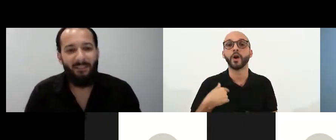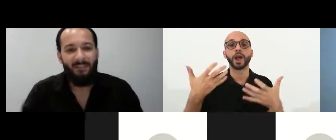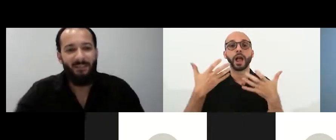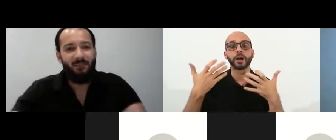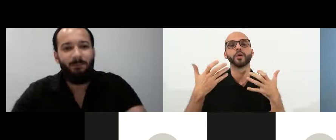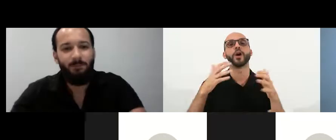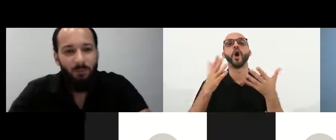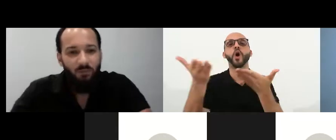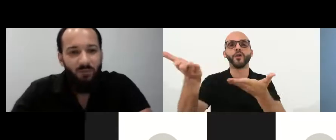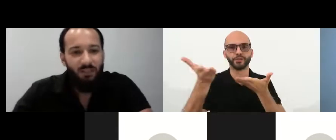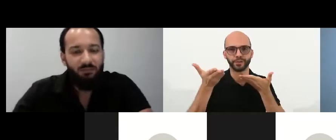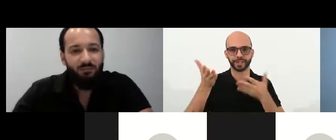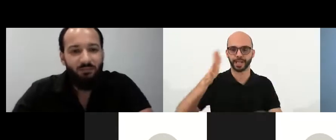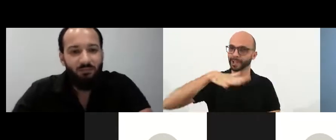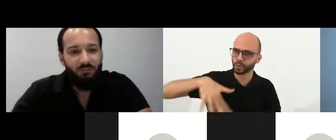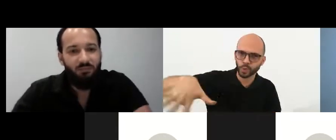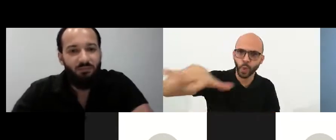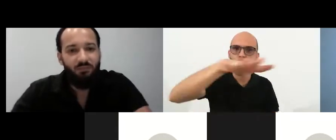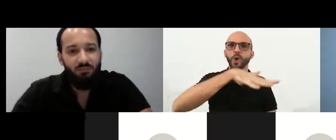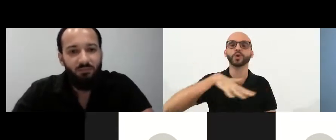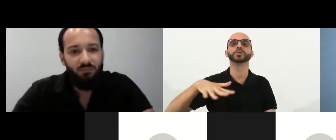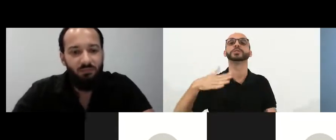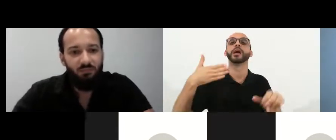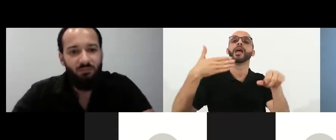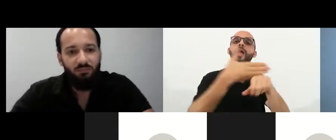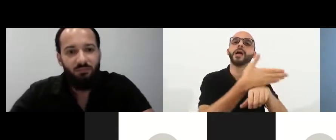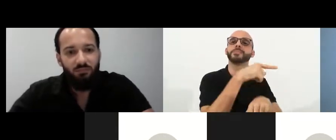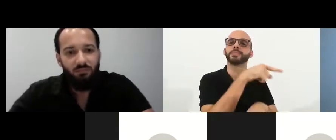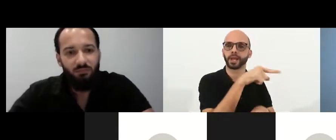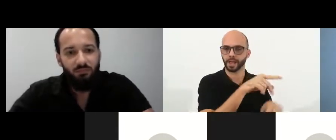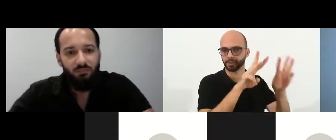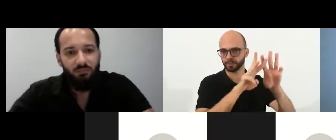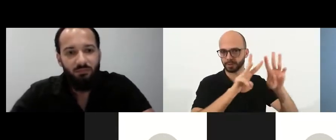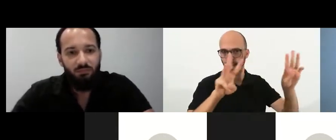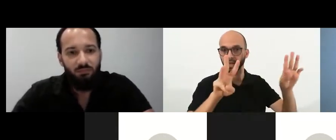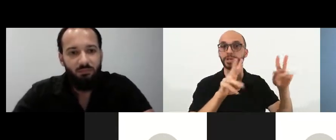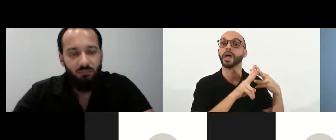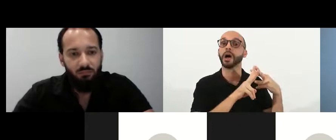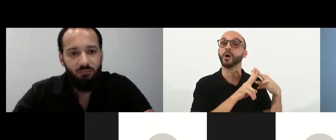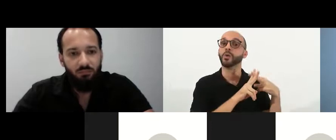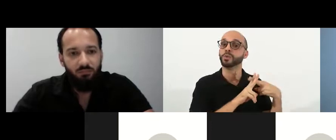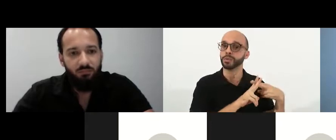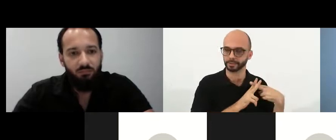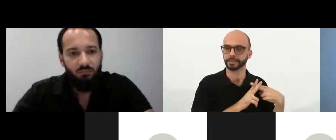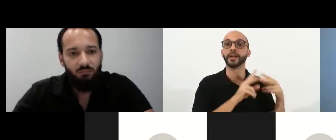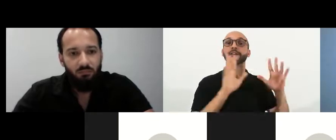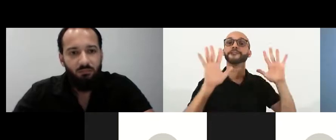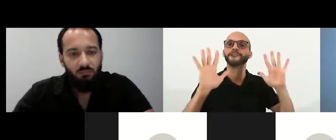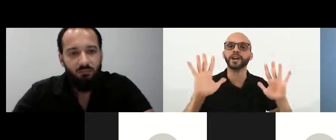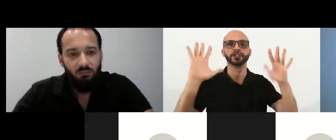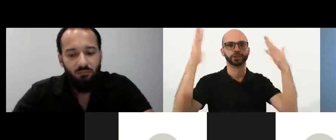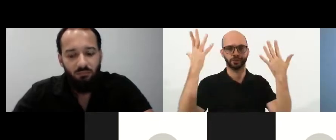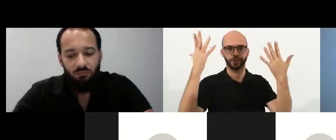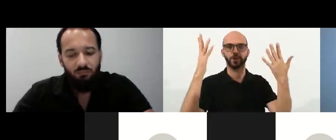já estamos quase finalizando. Eu quero convidar a todos vocês para acessar o site